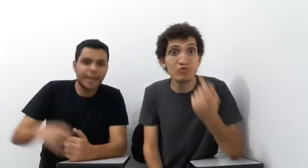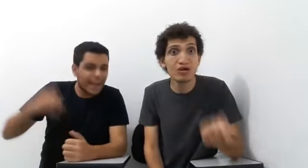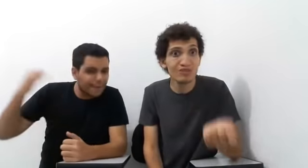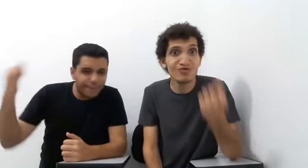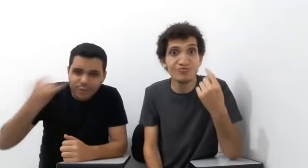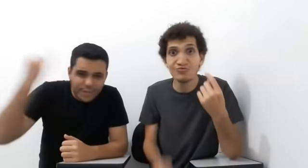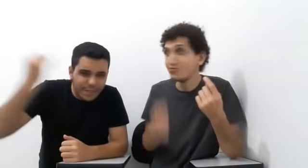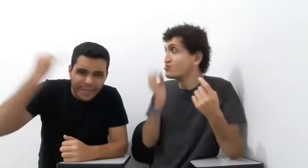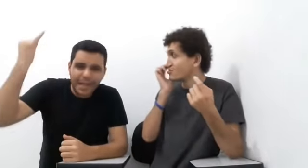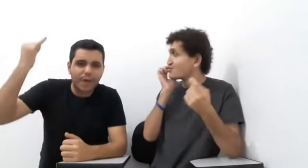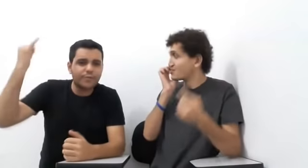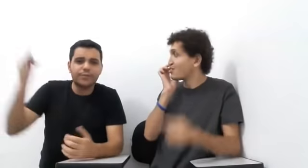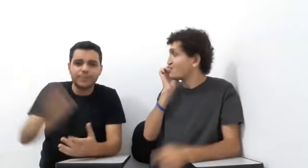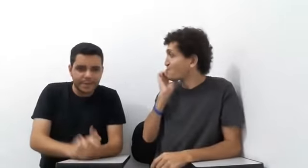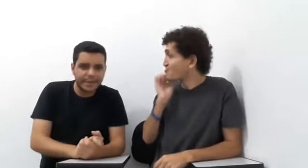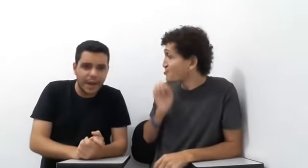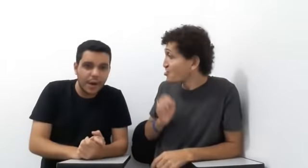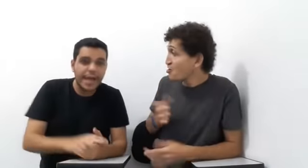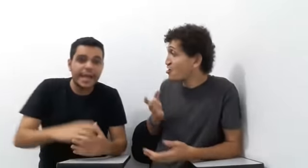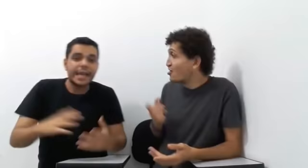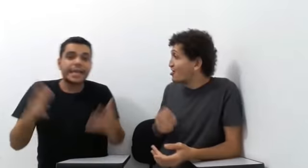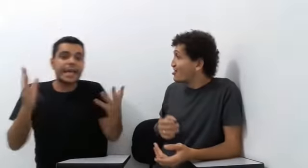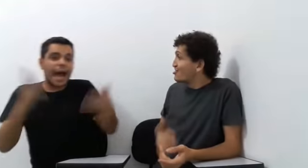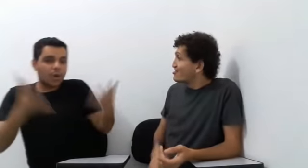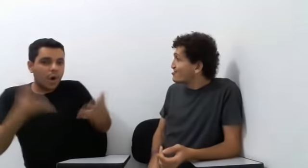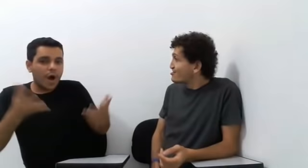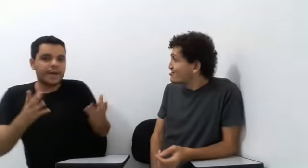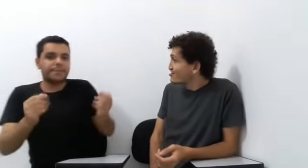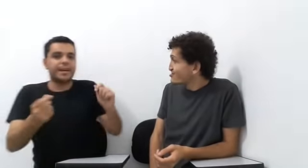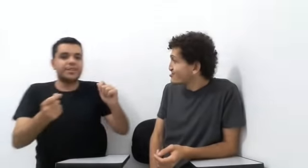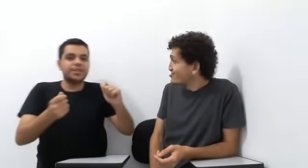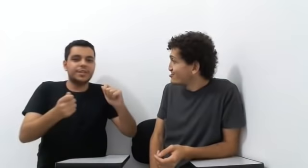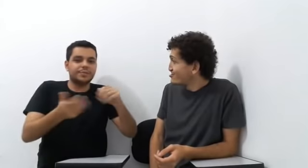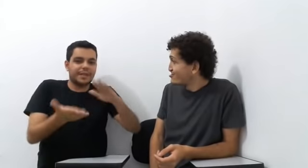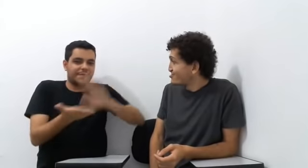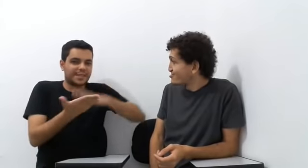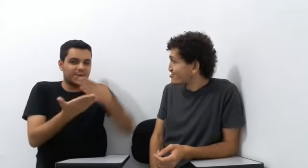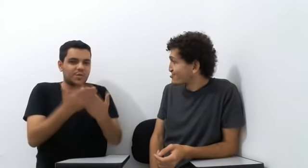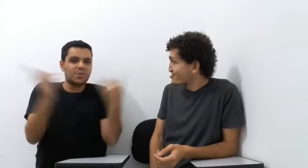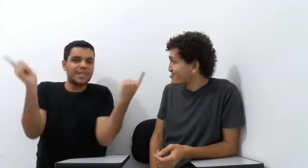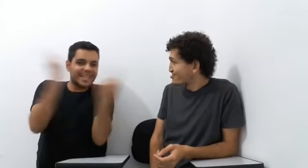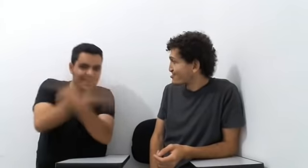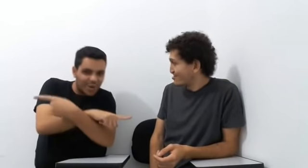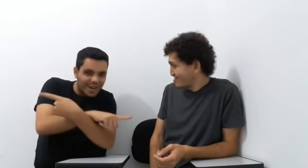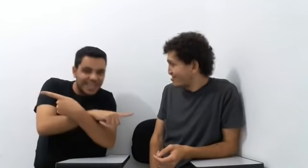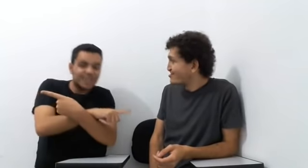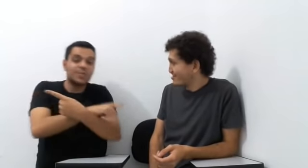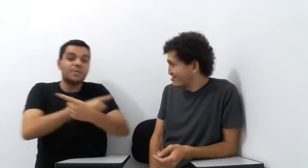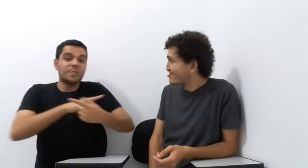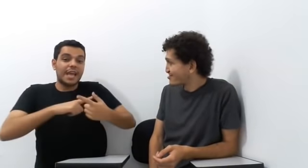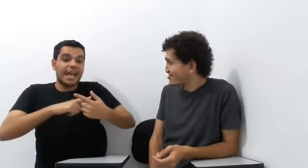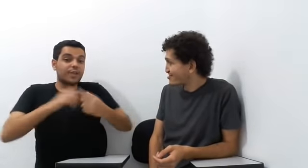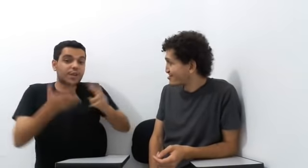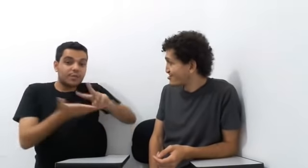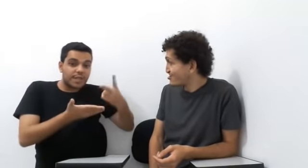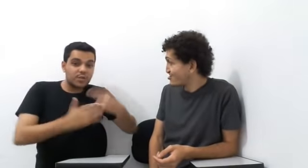É fundamental, fundamental. E agora, que a gente está fazendo o intertrocando, nós vamos ter dois